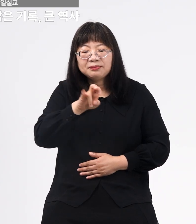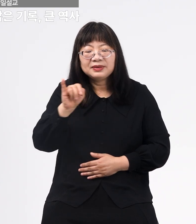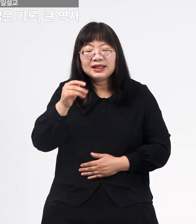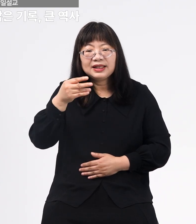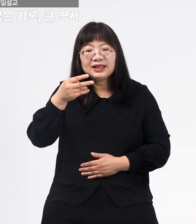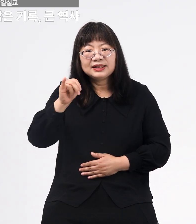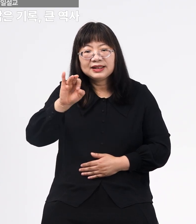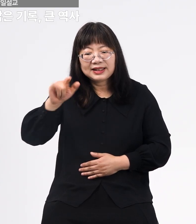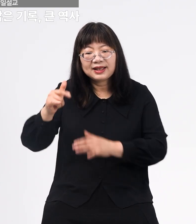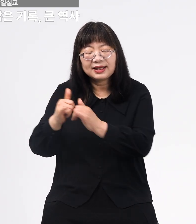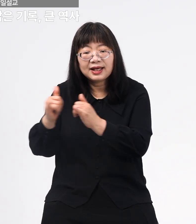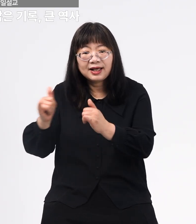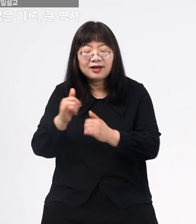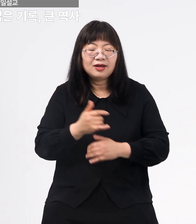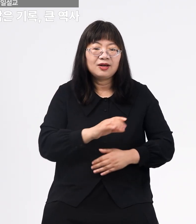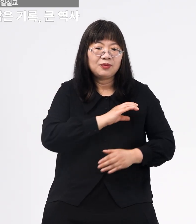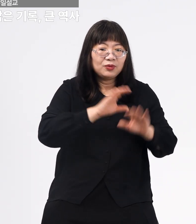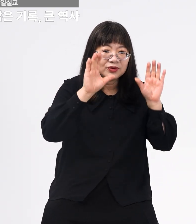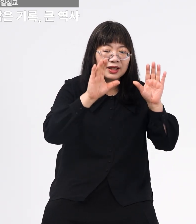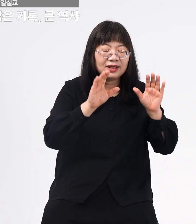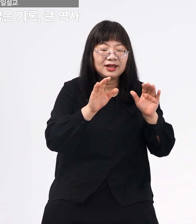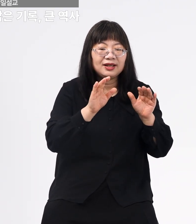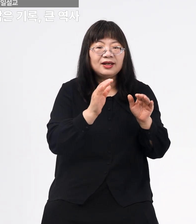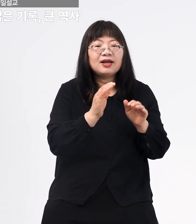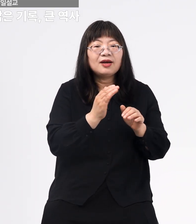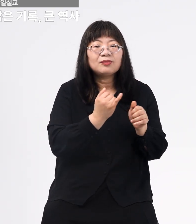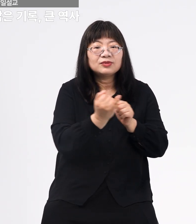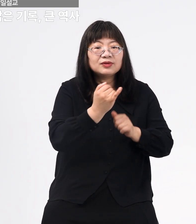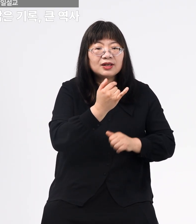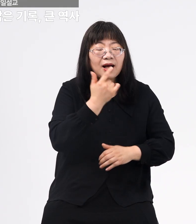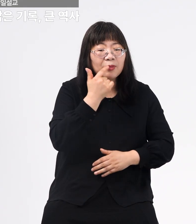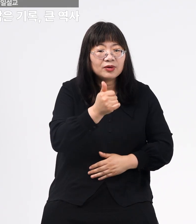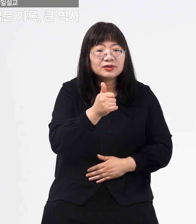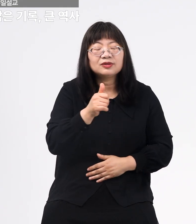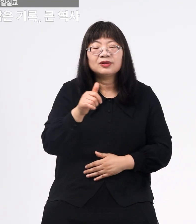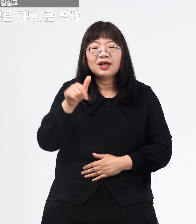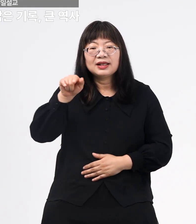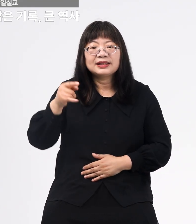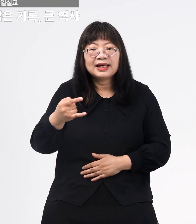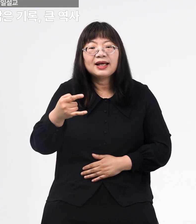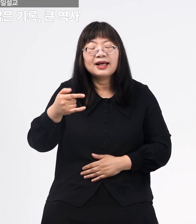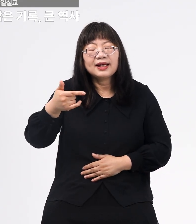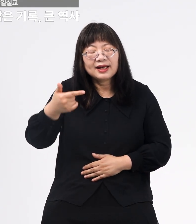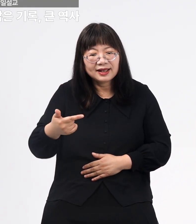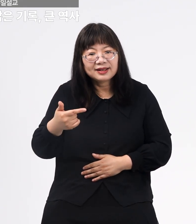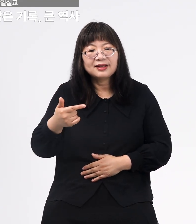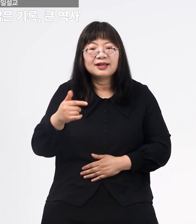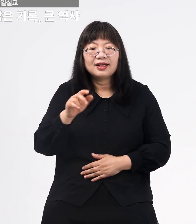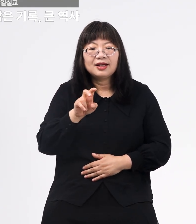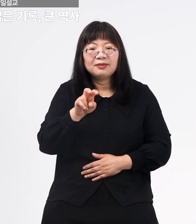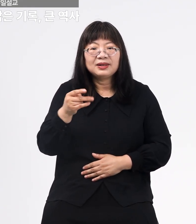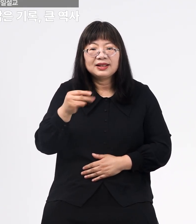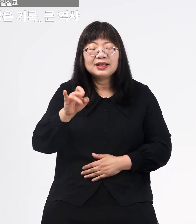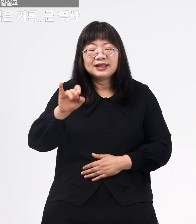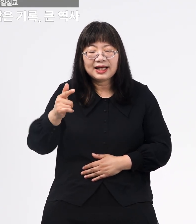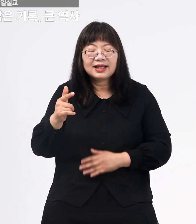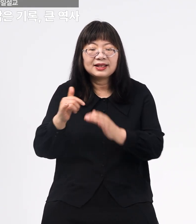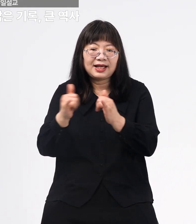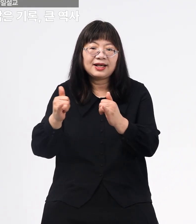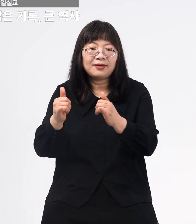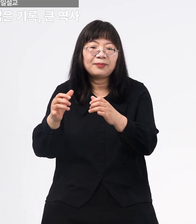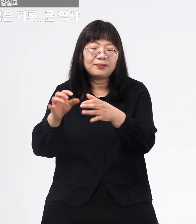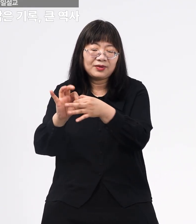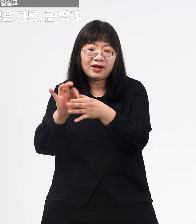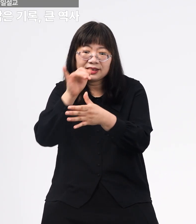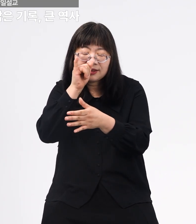모세의 장인도 미디안 사람이요 겐 족속이었습니다. 다 이방 사람이에요. 경계선